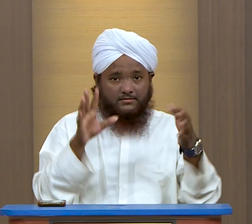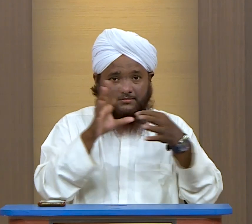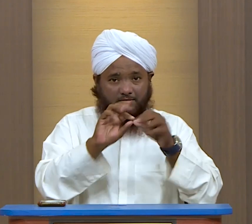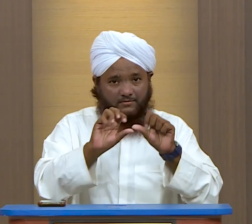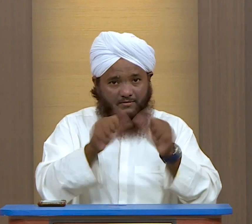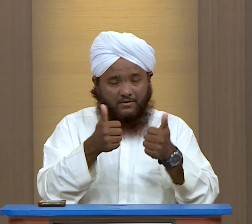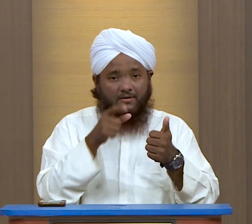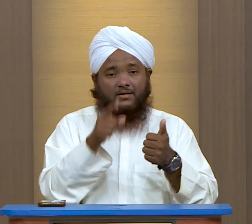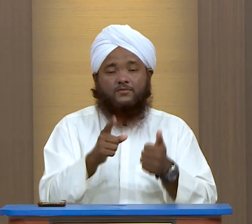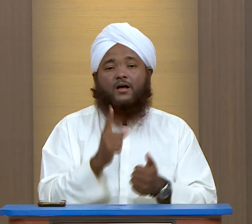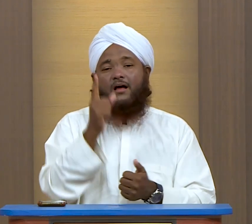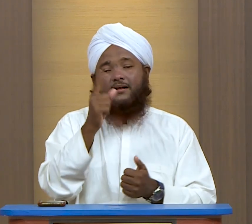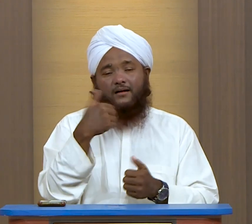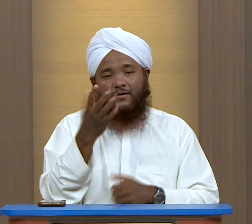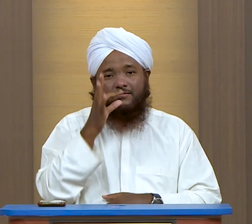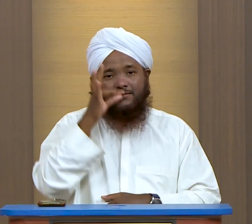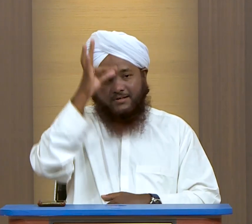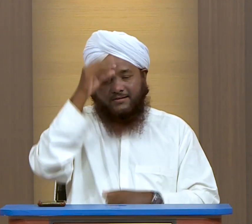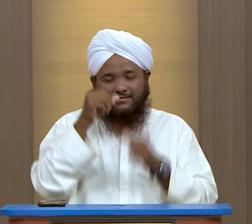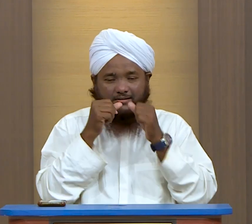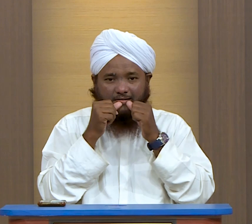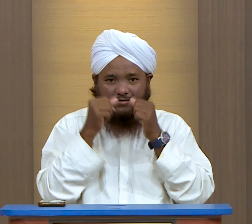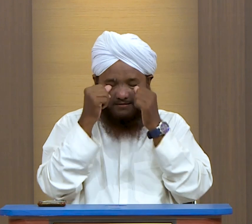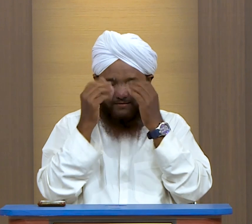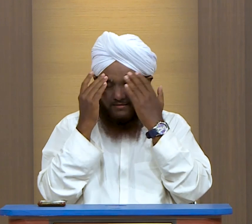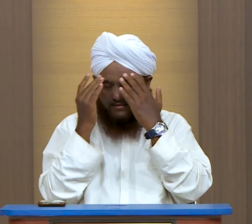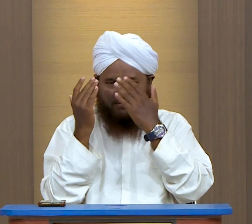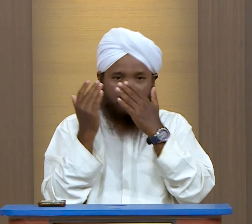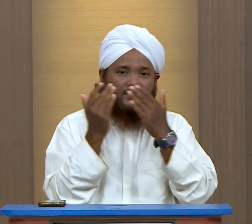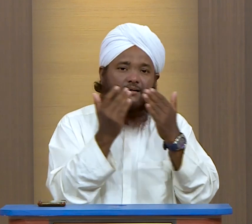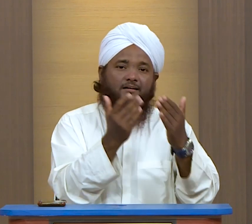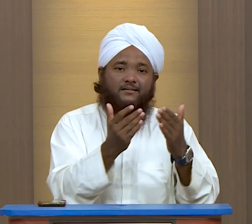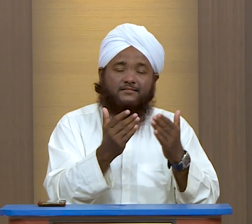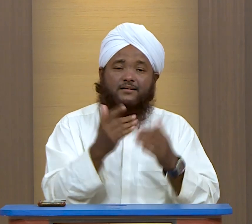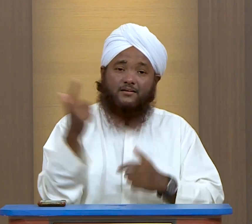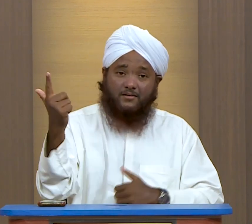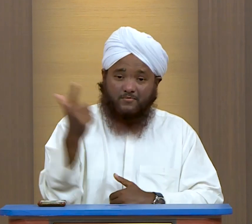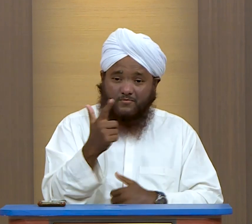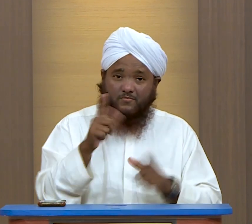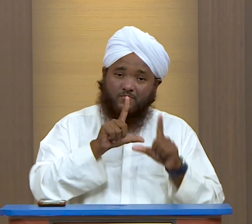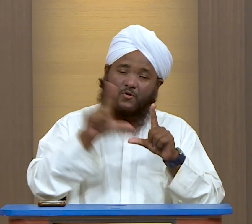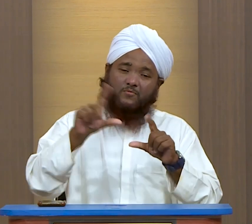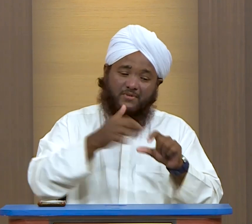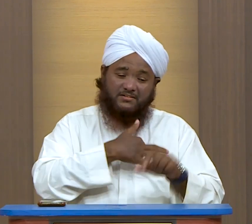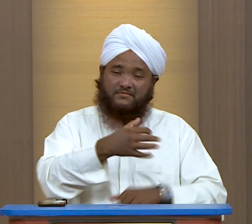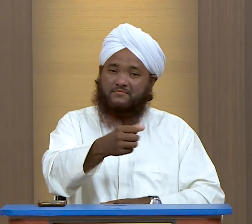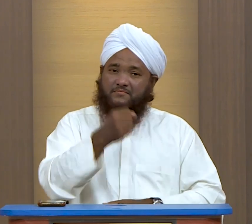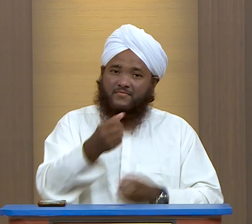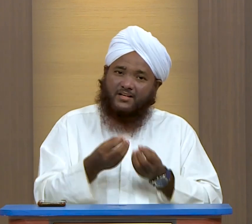تو اللہ پاک اور اس کے پیارے رسول صلی اللہ علیہ وآلہ وسلم کی محبت مزید پختہ ہوگی۔ صحابہ و